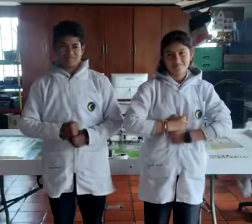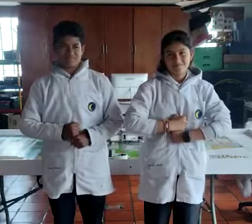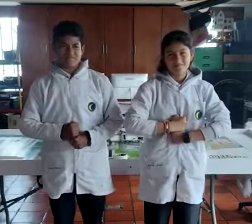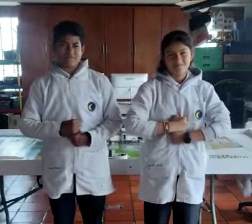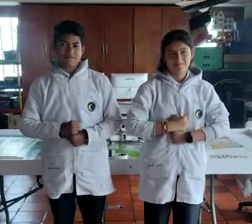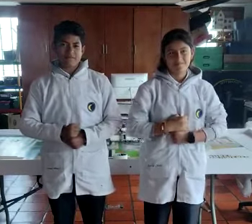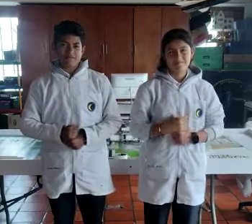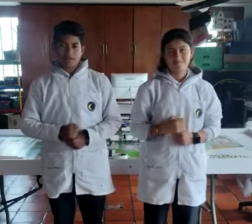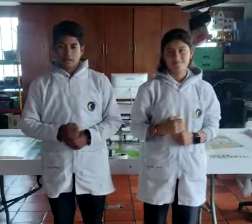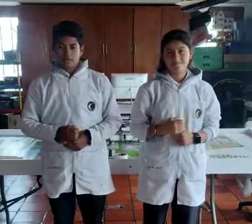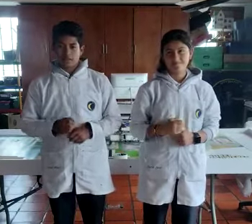Frío.